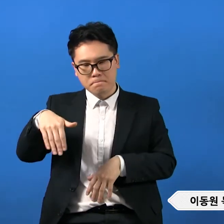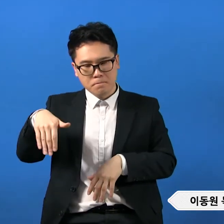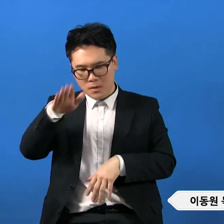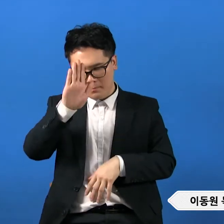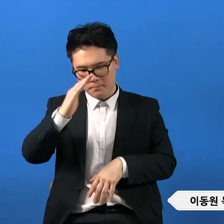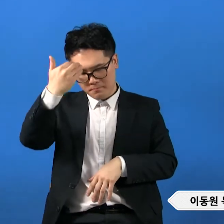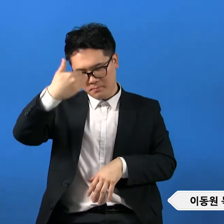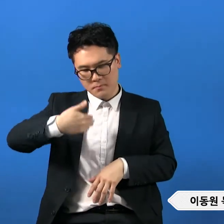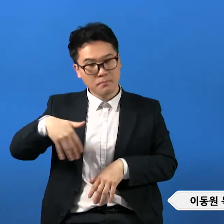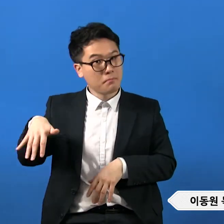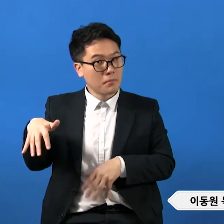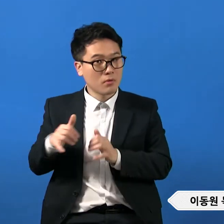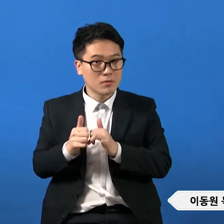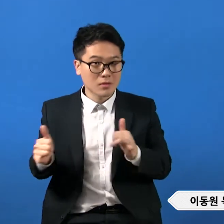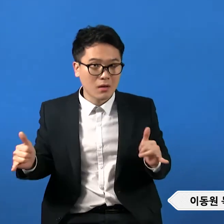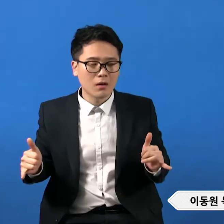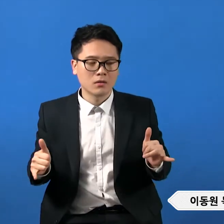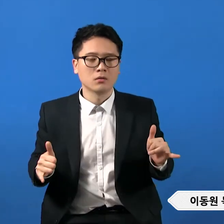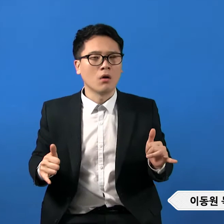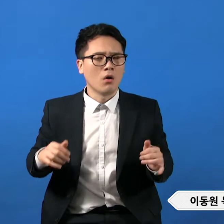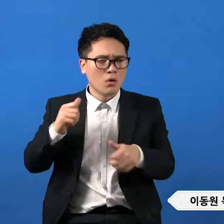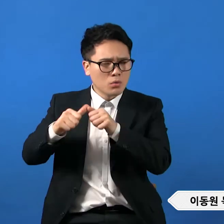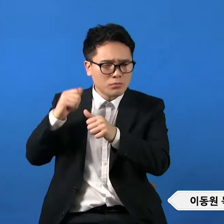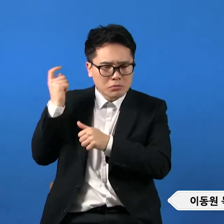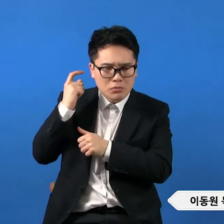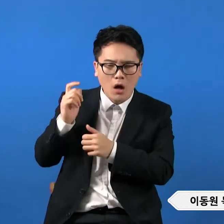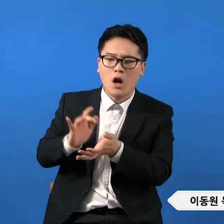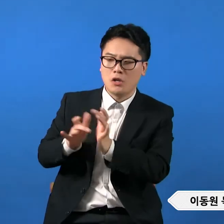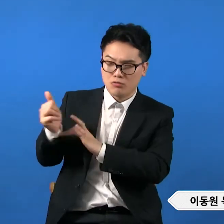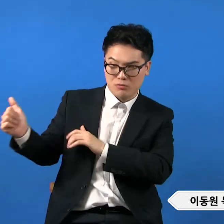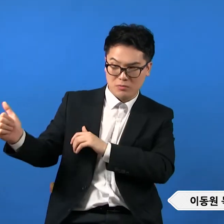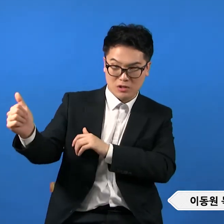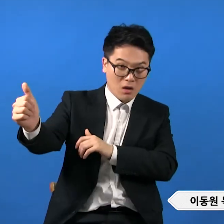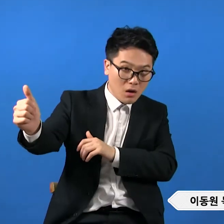지나가신다 소식을 들었어요. 뭐라고 외쳤습니까?